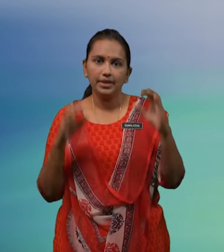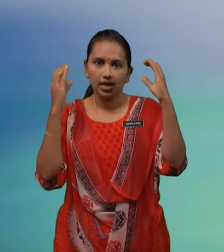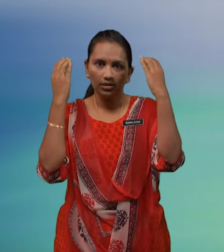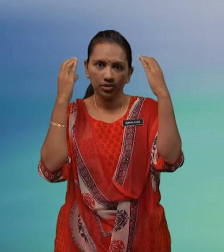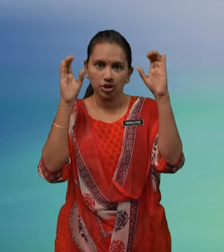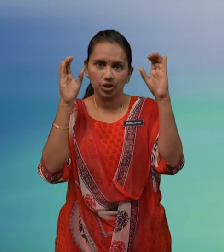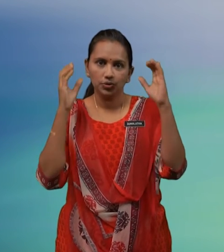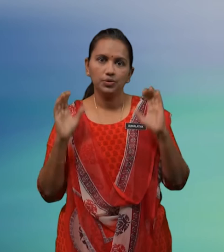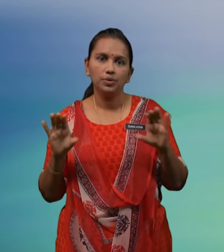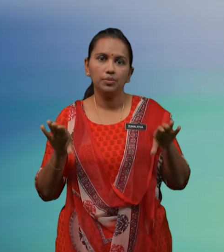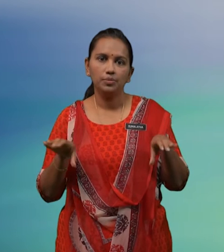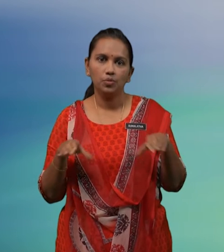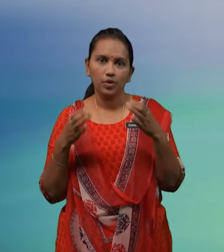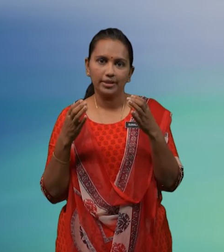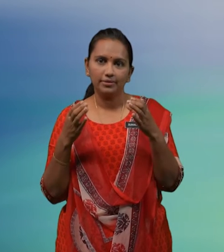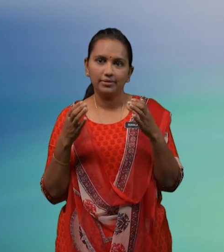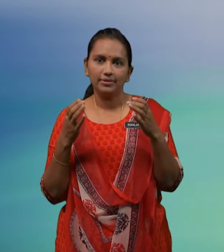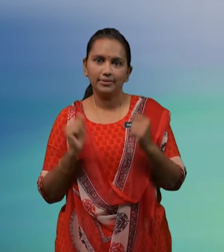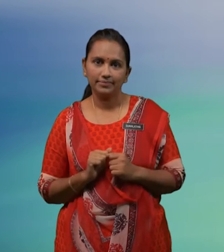yang cikgu buat.